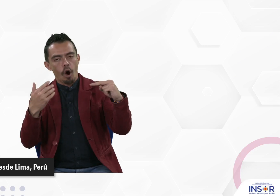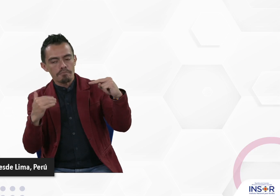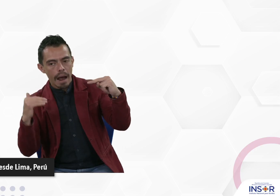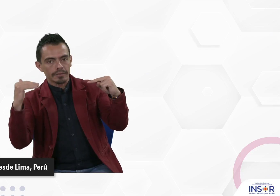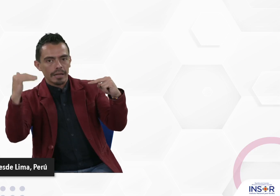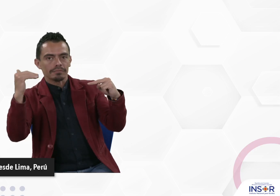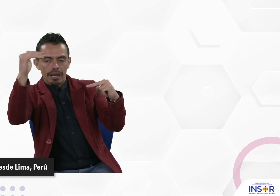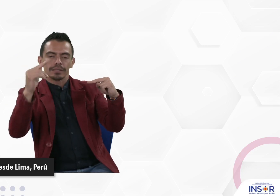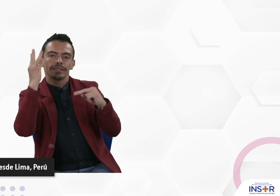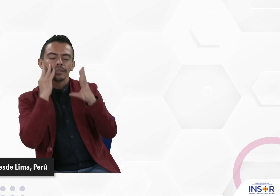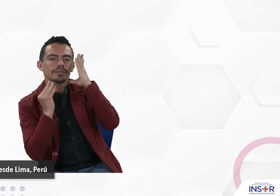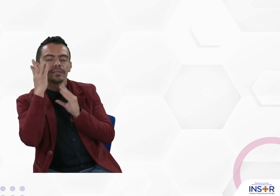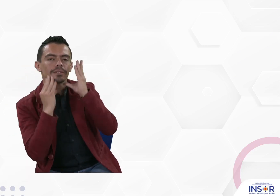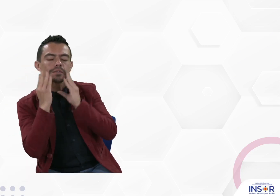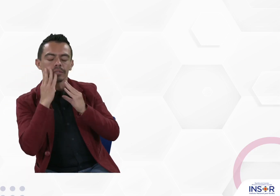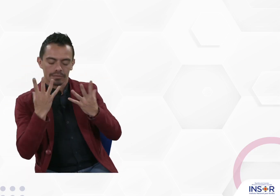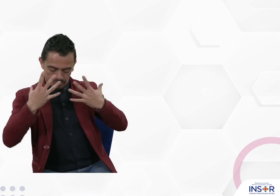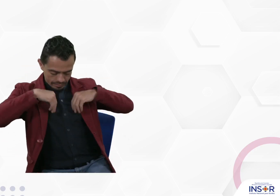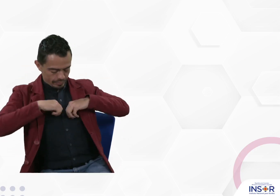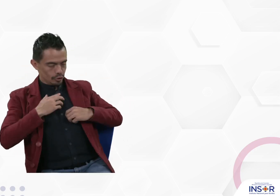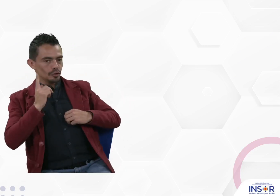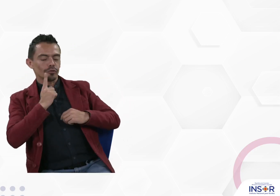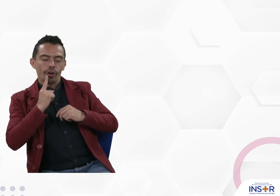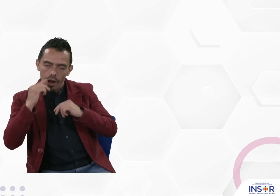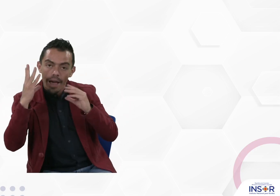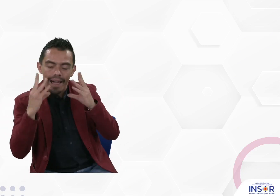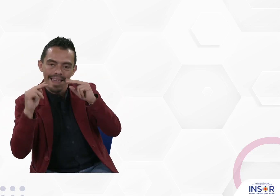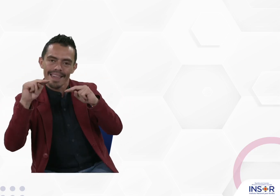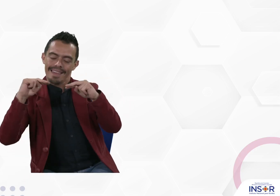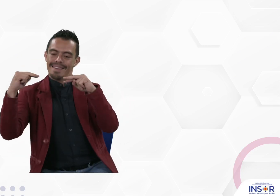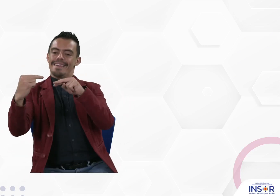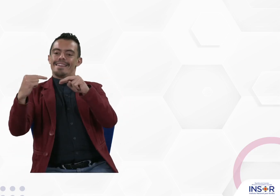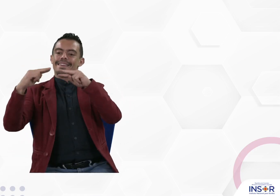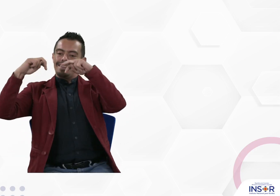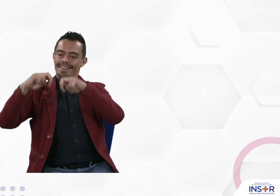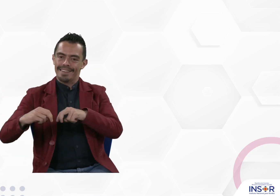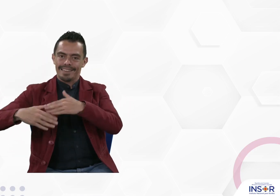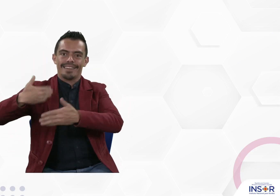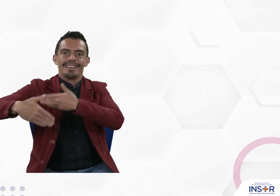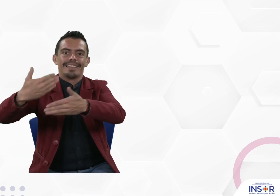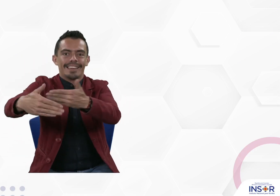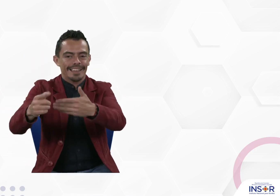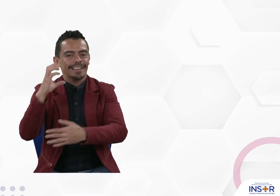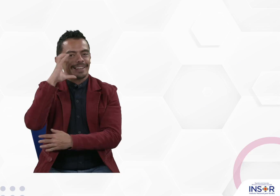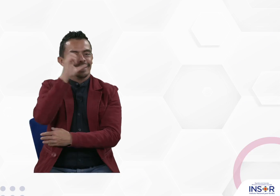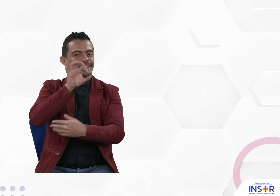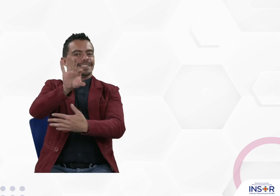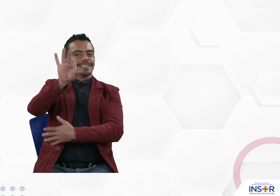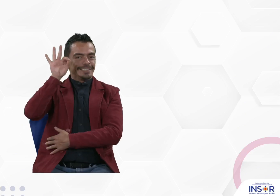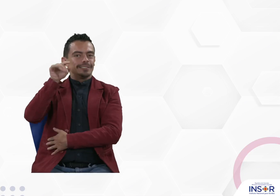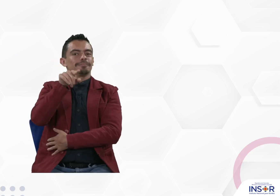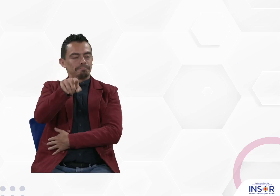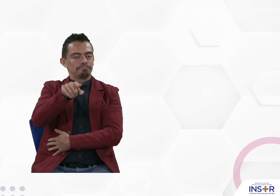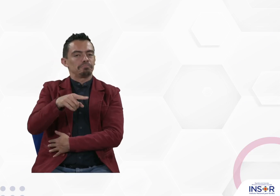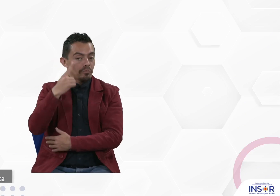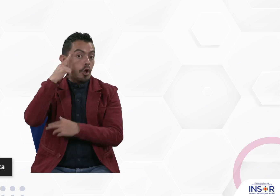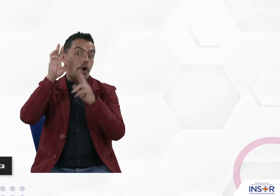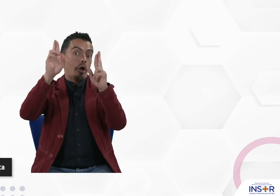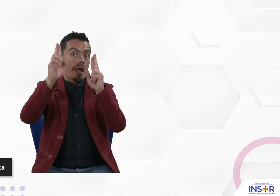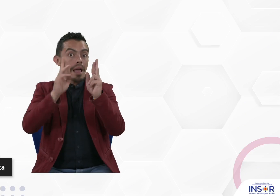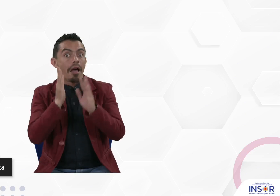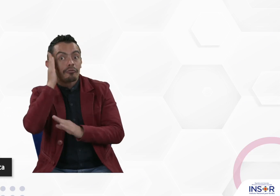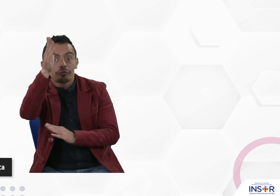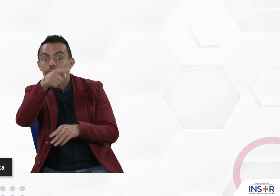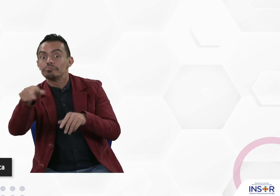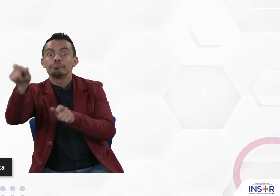miradas. Miradas que nos permitan no solamente hablar de nuestras experiencias, sino también ponerlas en situ en procesos o